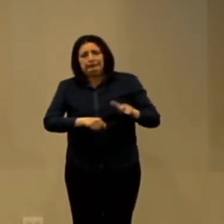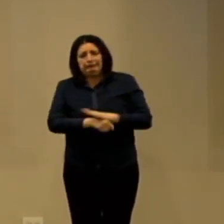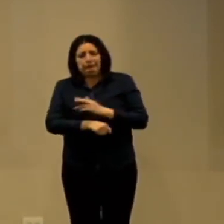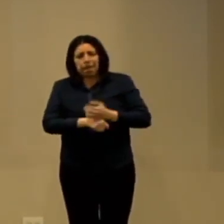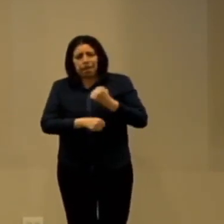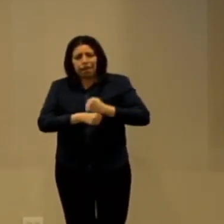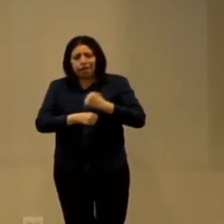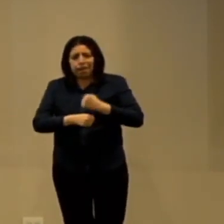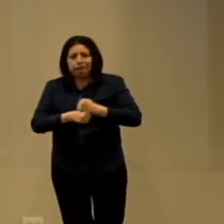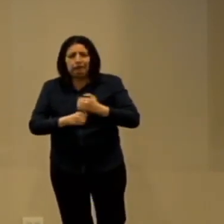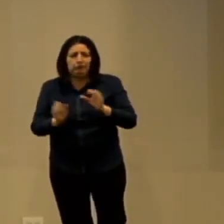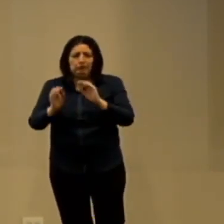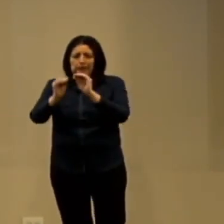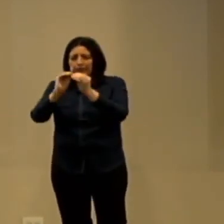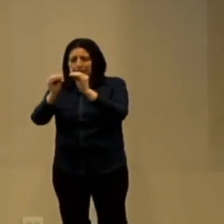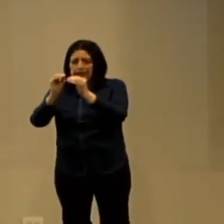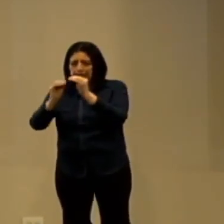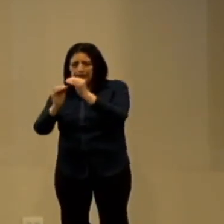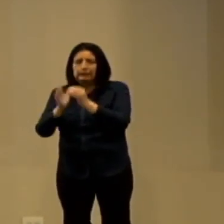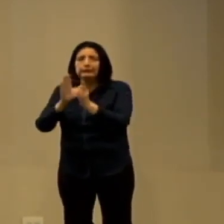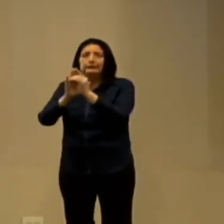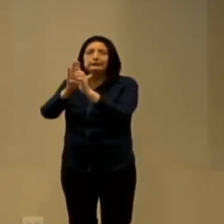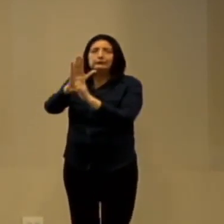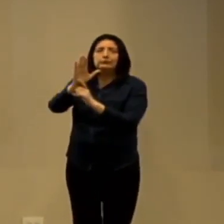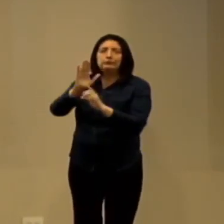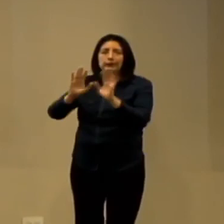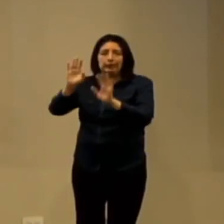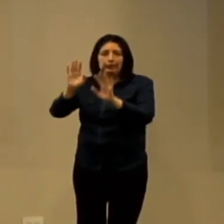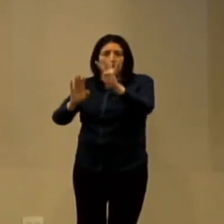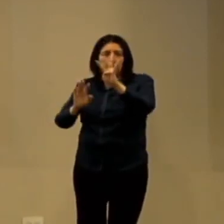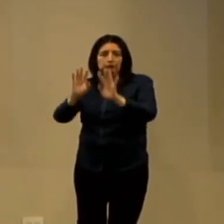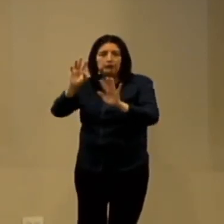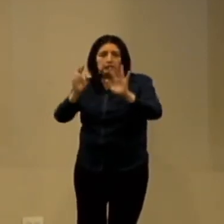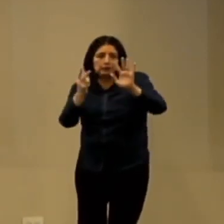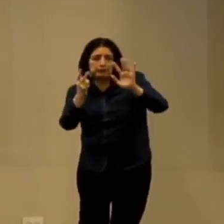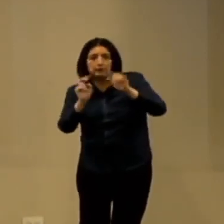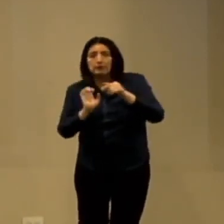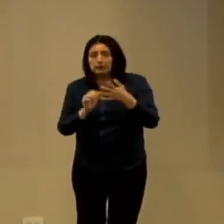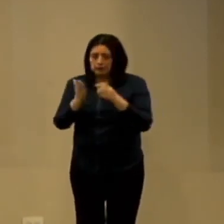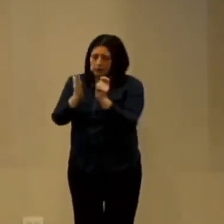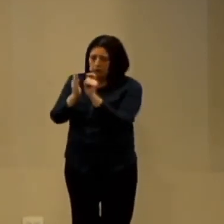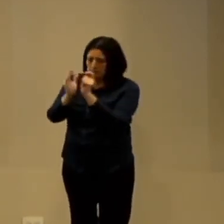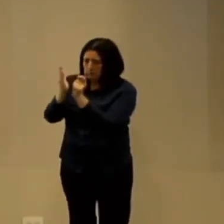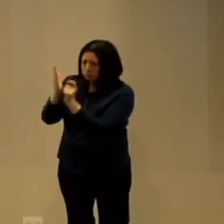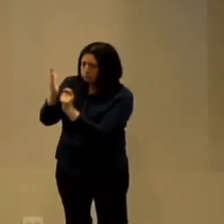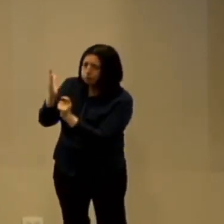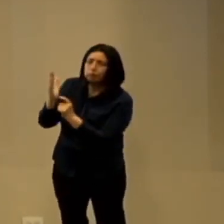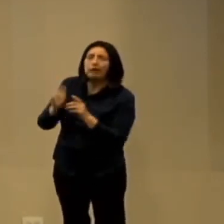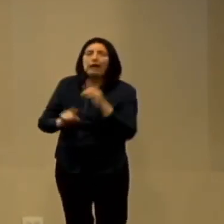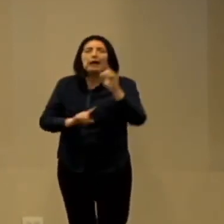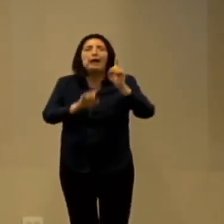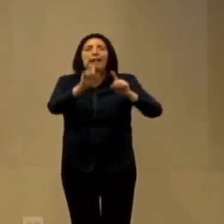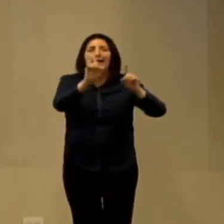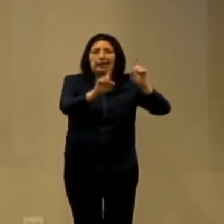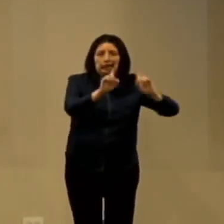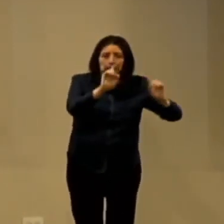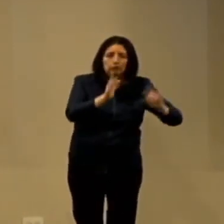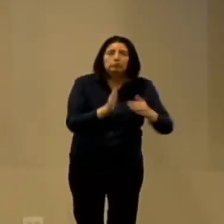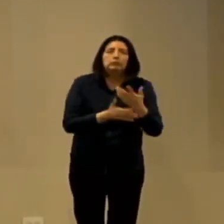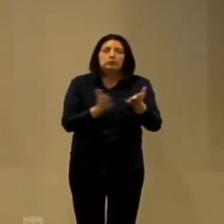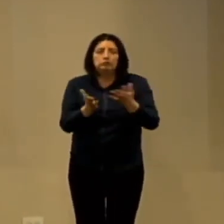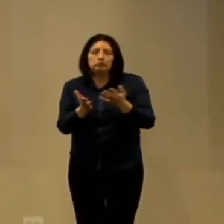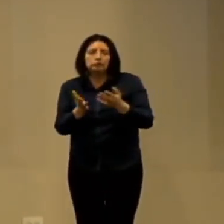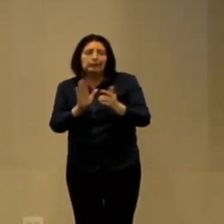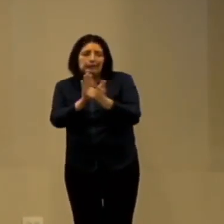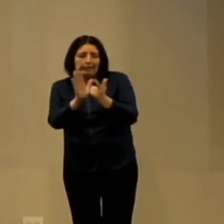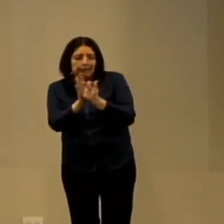el decreto legislativo 1417, definitivamente. Tenemos que estar en curso algunas normas por actualizar